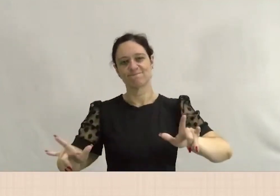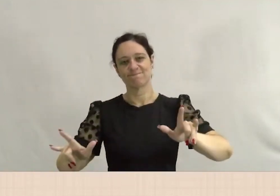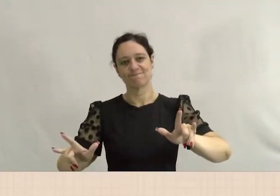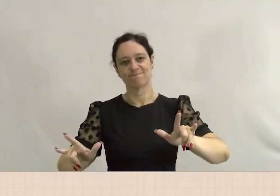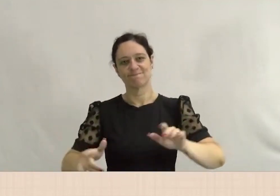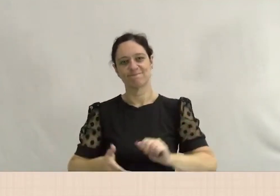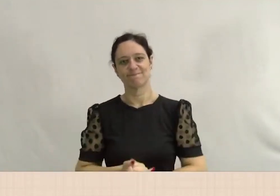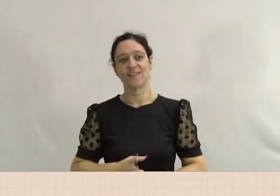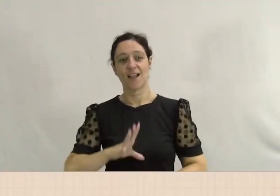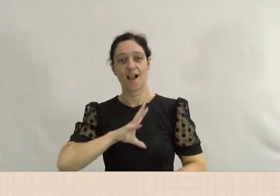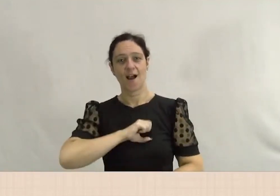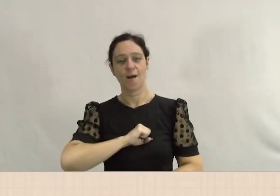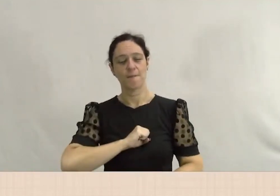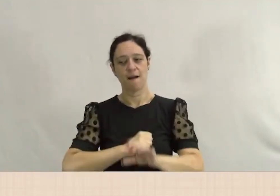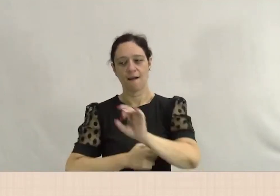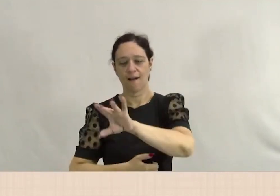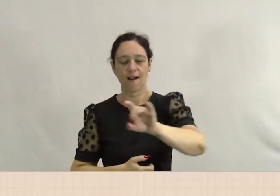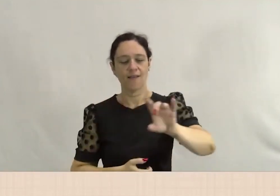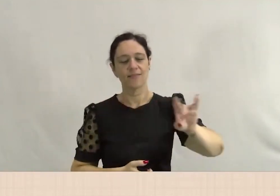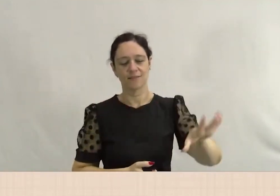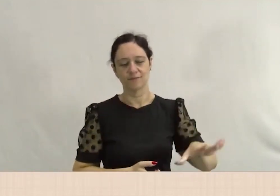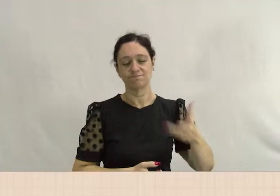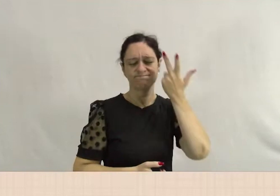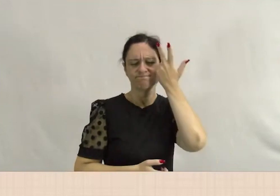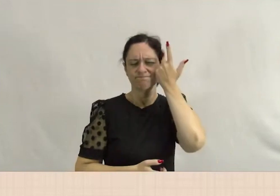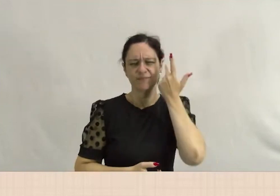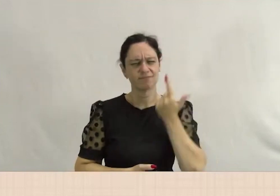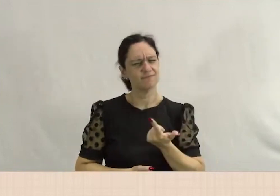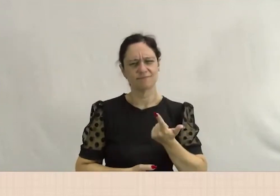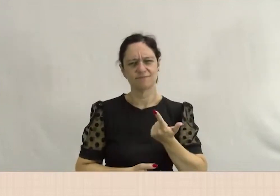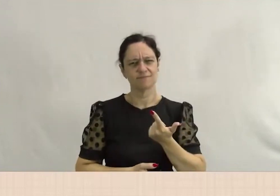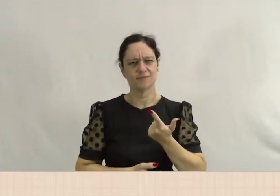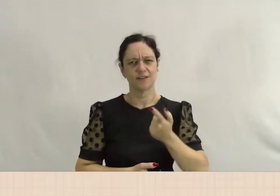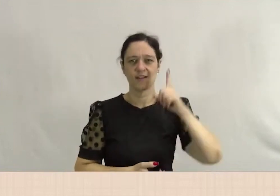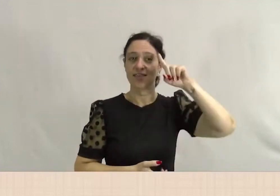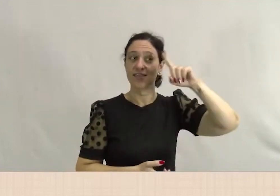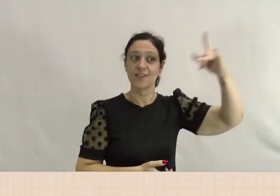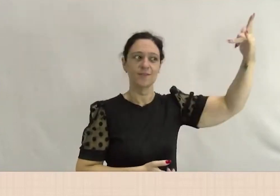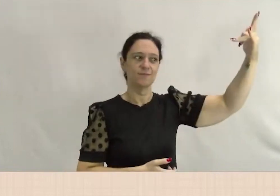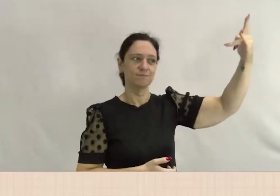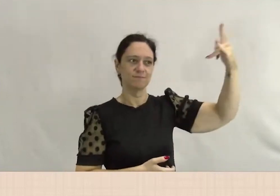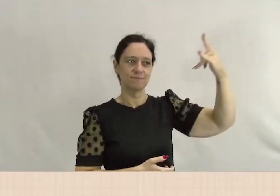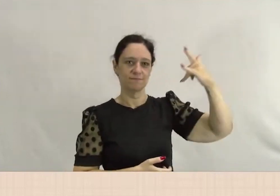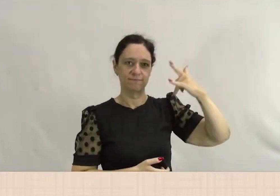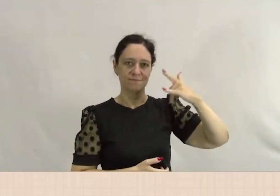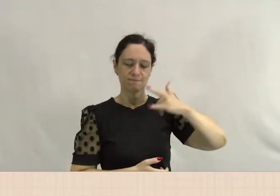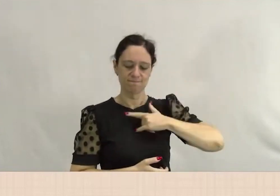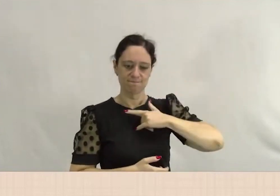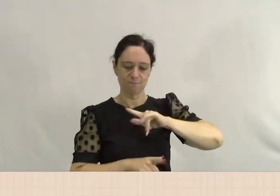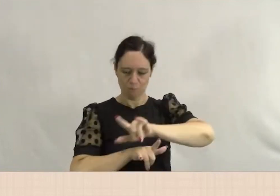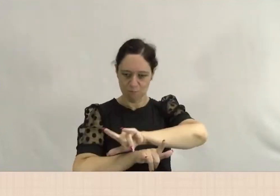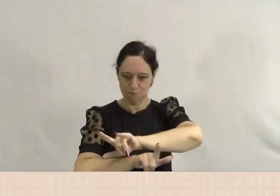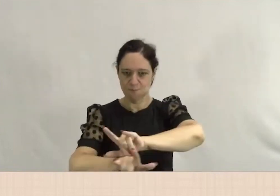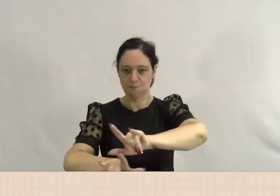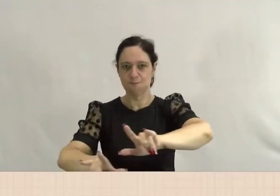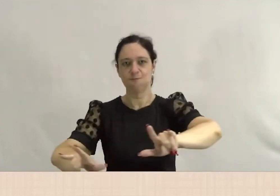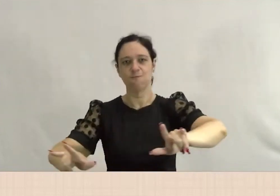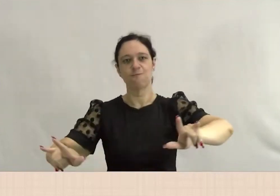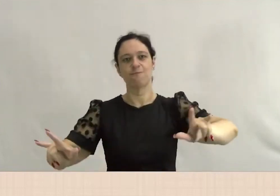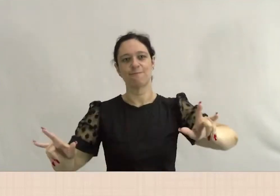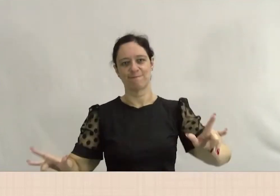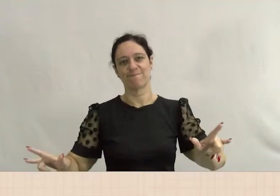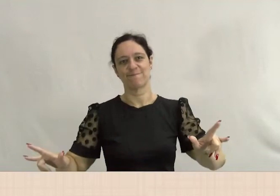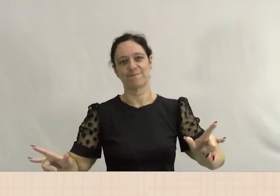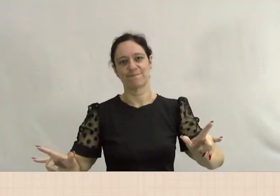no sentido horizontal. Nós amamos com esse mesmo amor que Deus nos amou, nós amamos uns aos